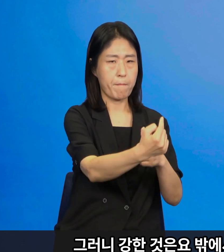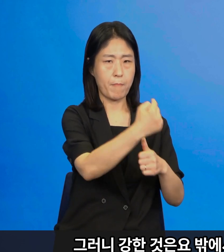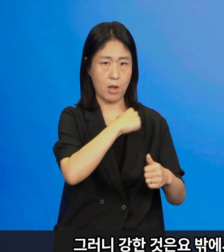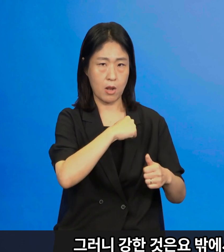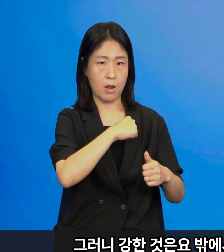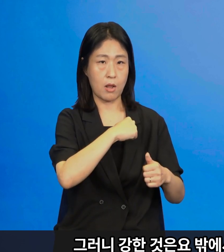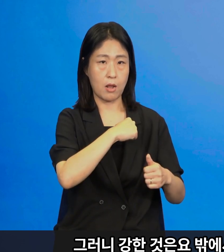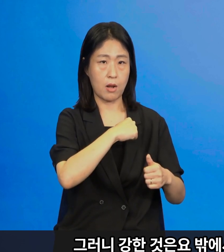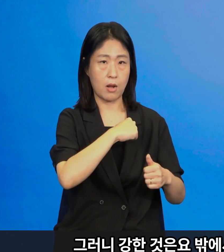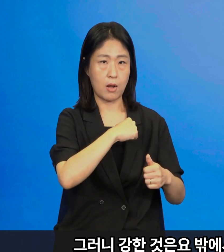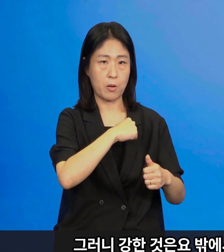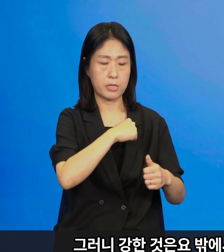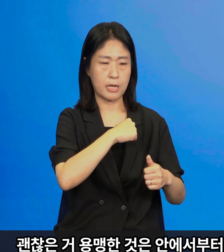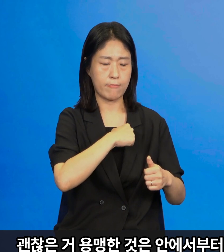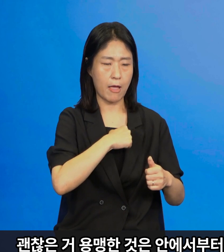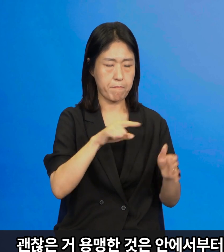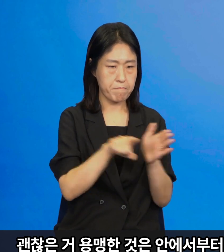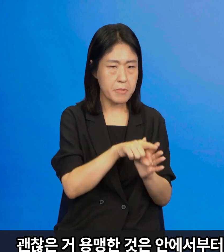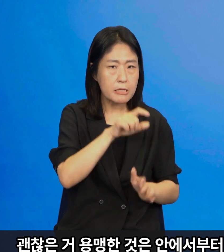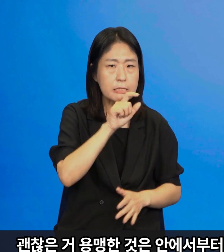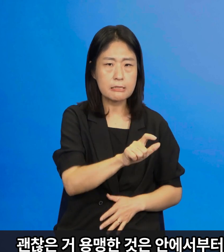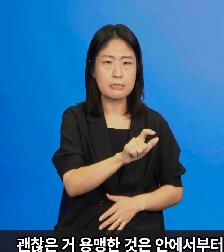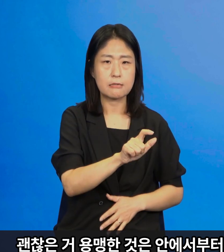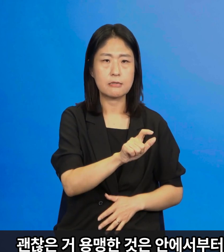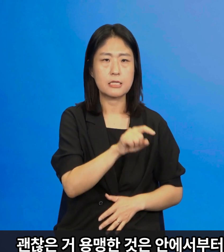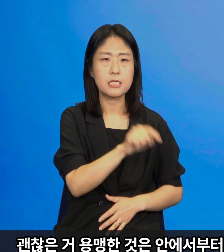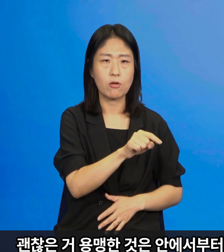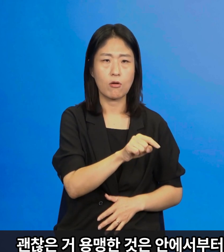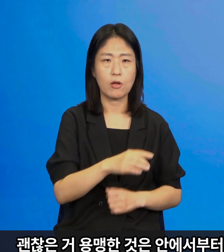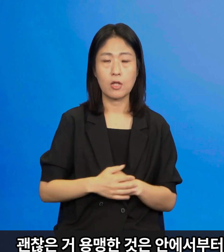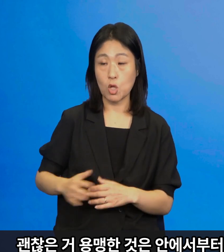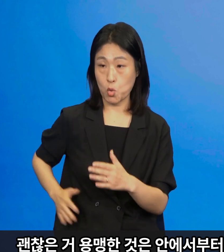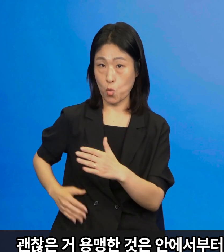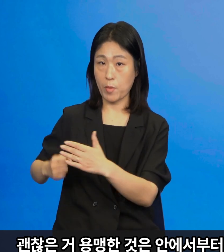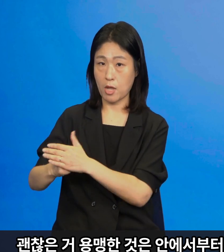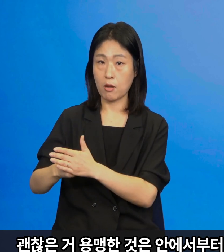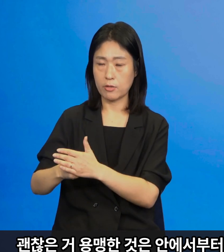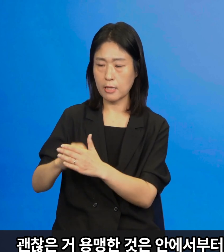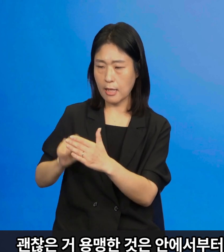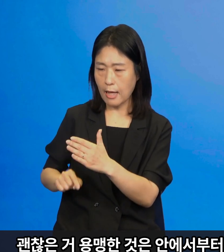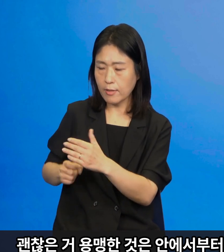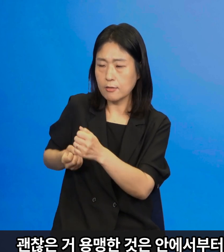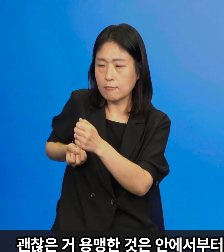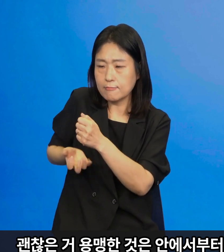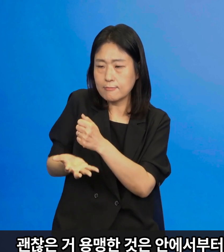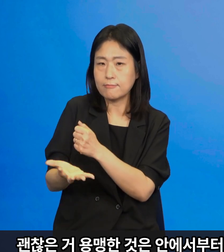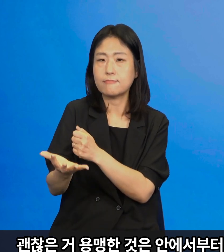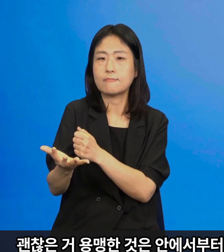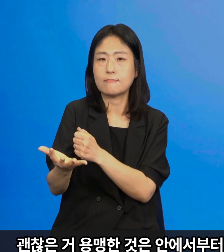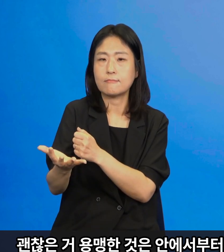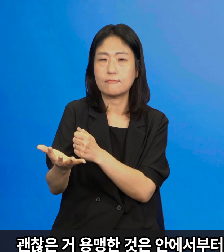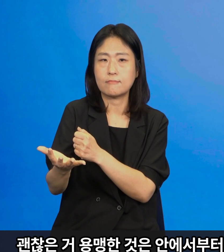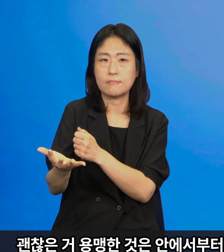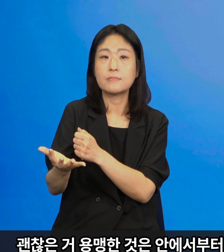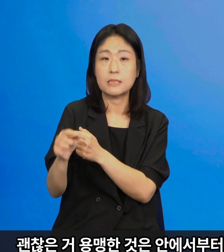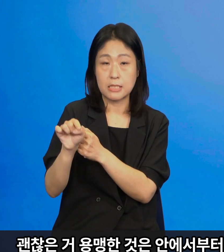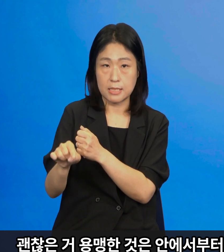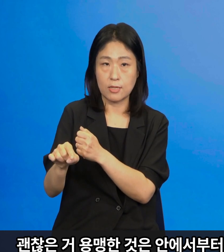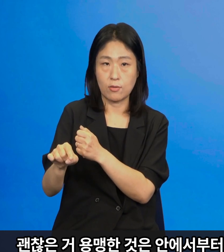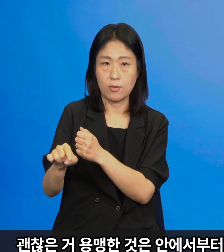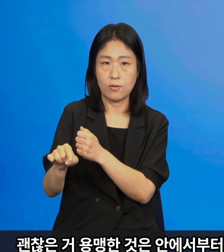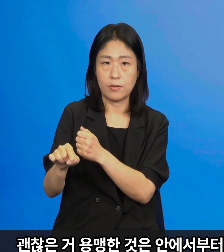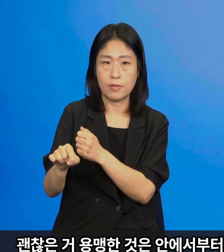때 흔들리지 않는 거, 괜찮은 거. 용맹한 것은 안에서부터 밖으로